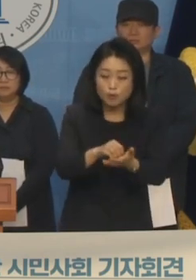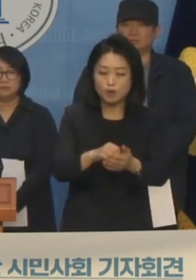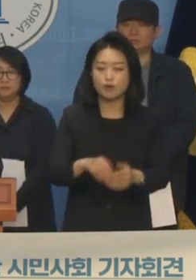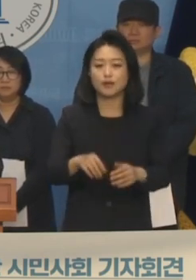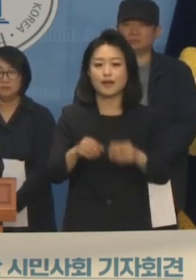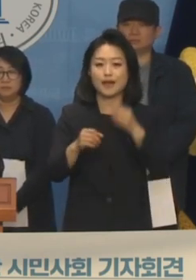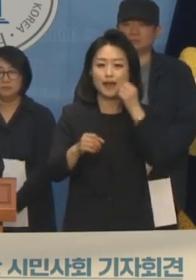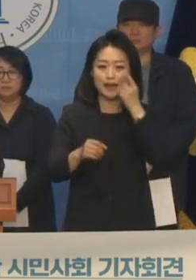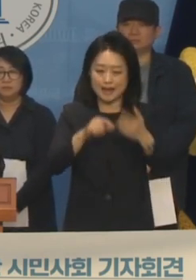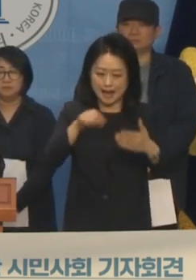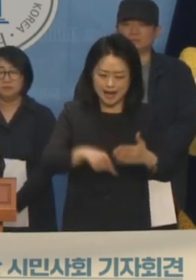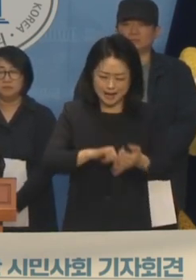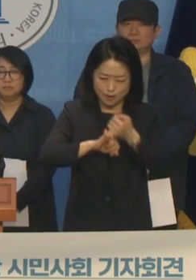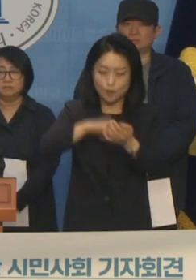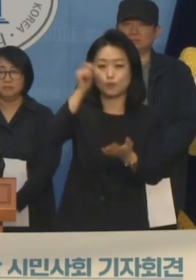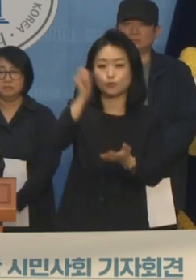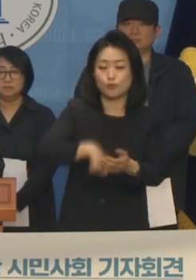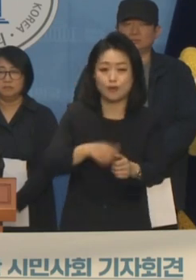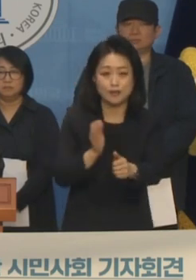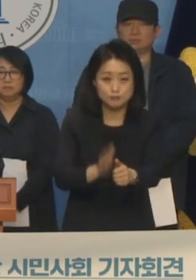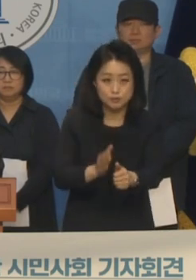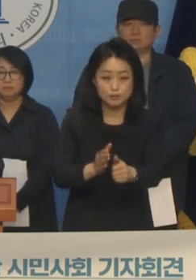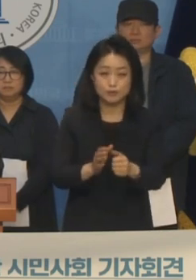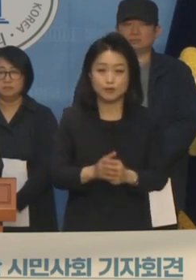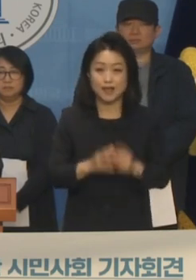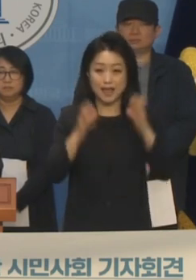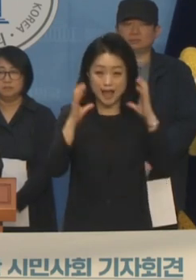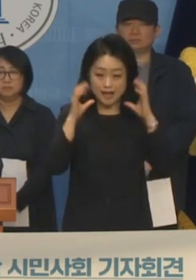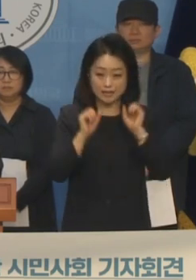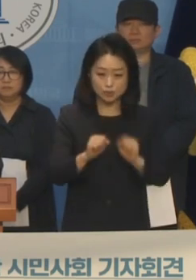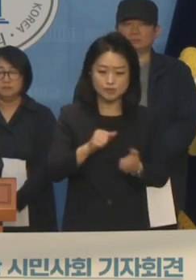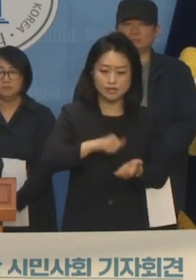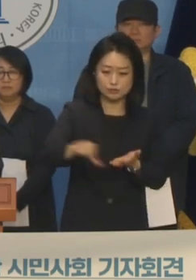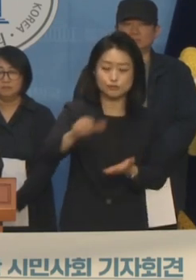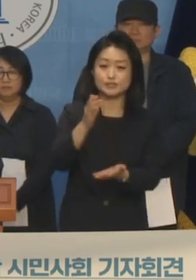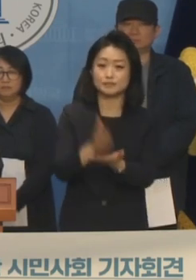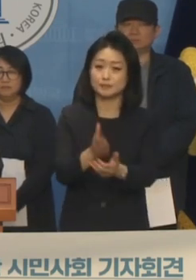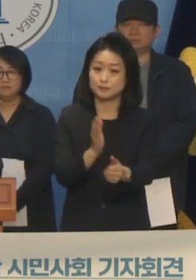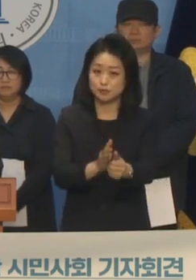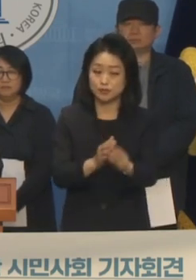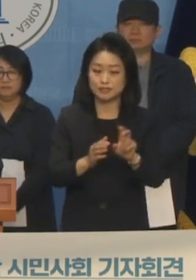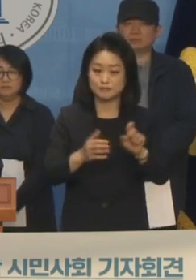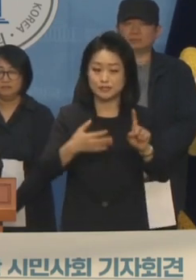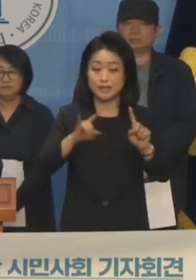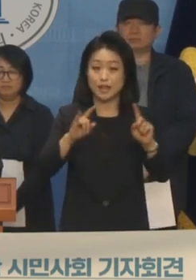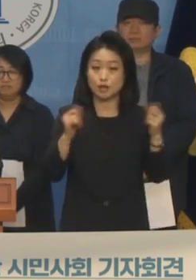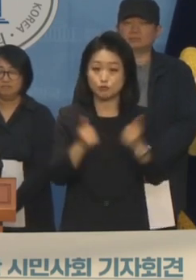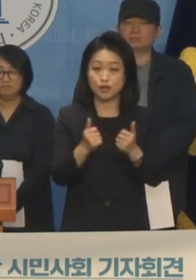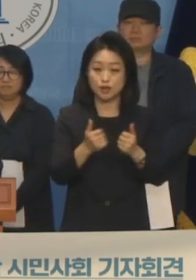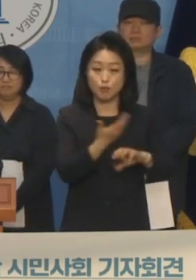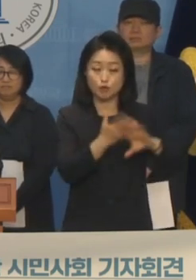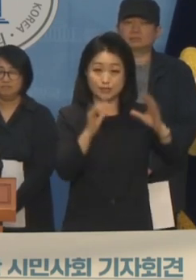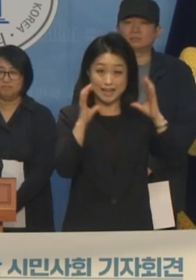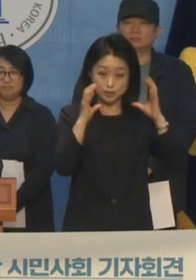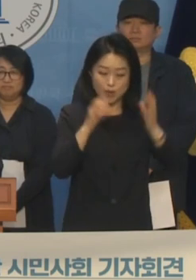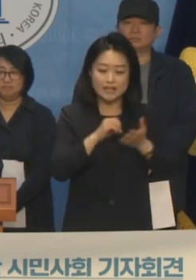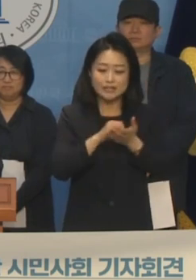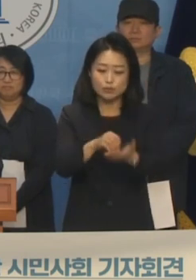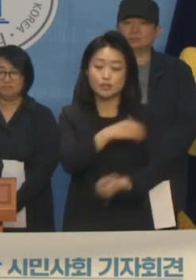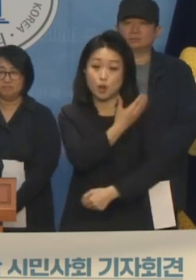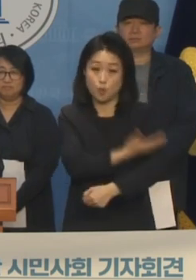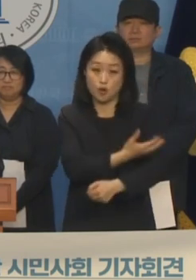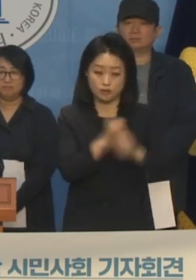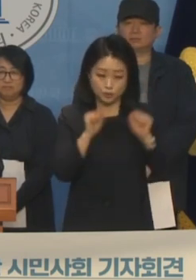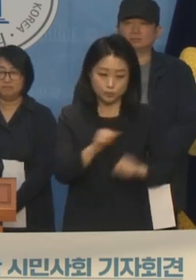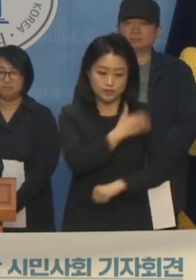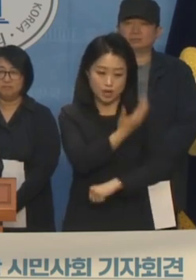통과되어야 합니다. 아이의 존재를 지우지 맙시다. 21대 국회가 외국인 아동의 등록될 권리, 존재할 권리를